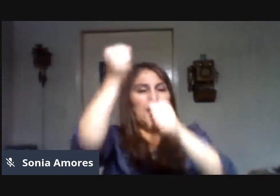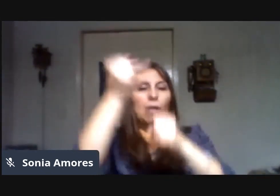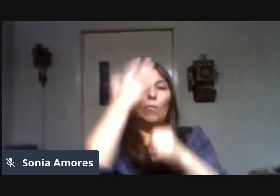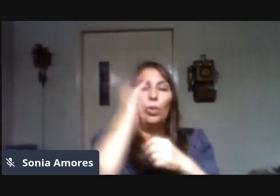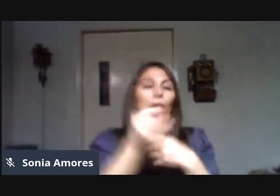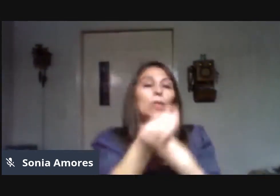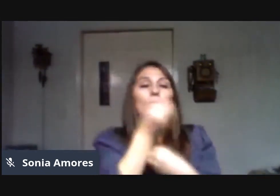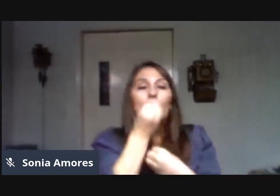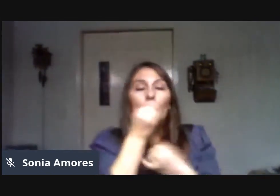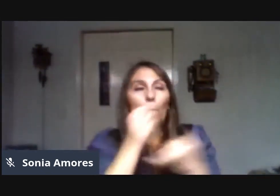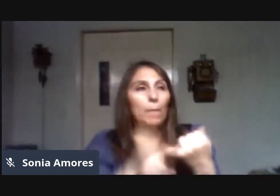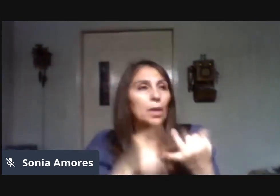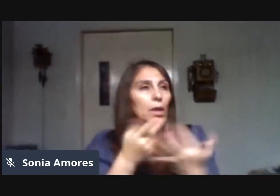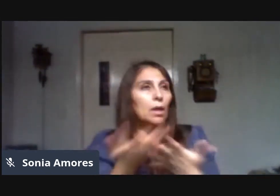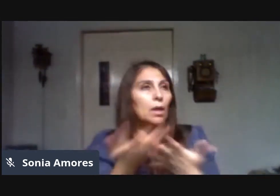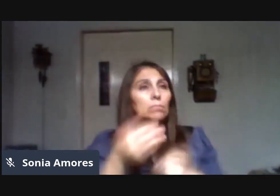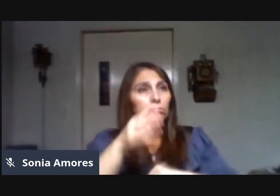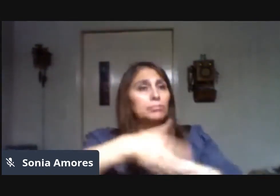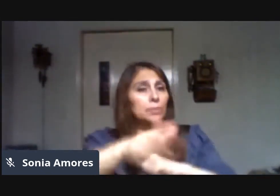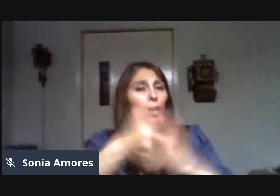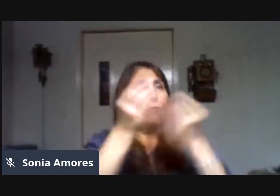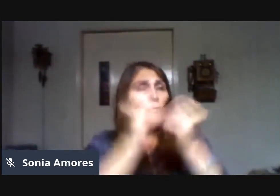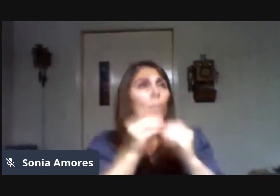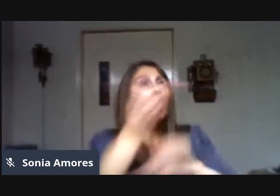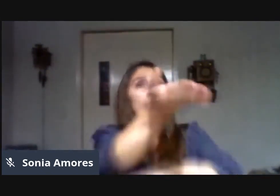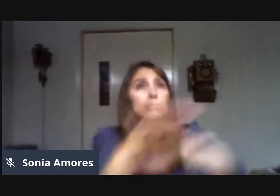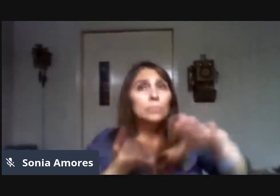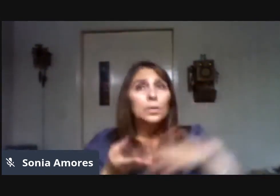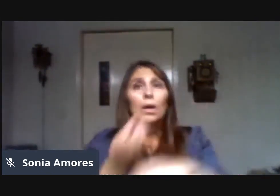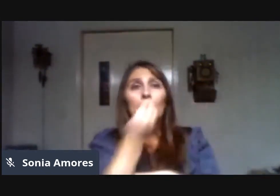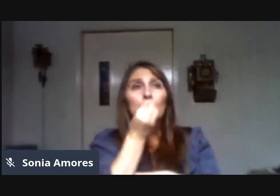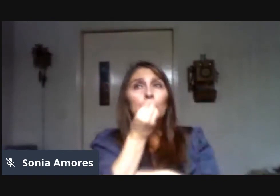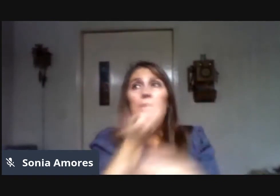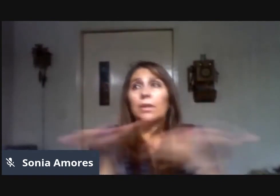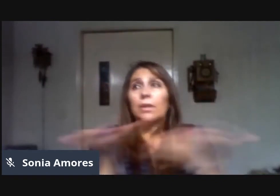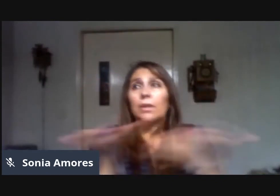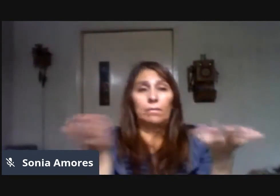espontánea a la calle a reclamar alimentos.